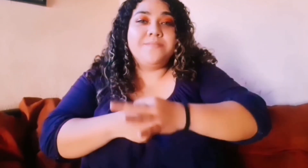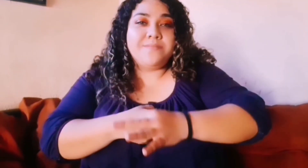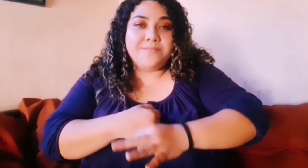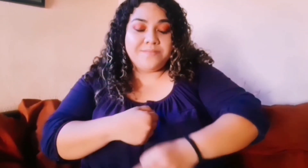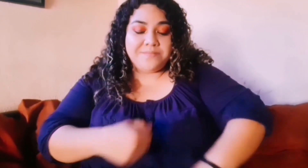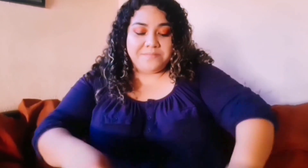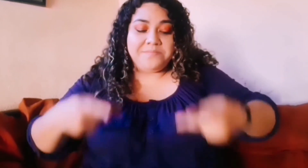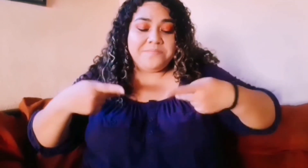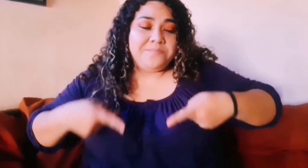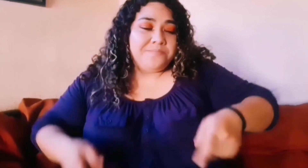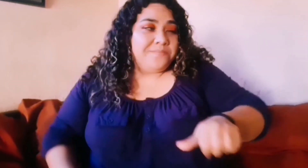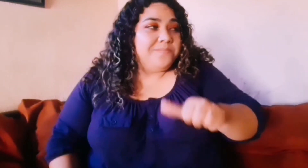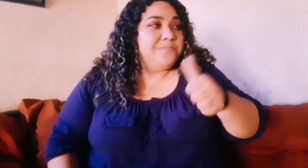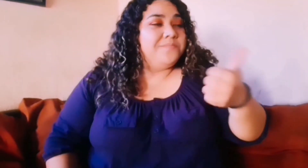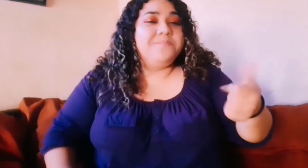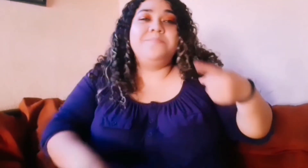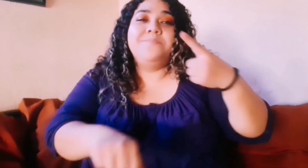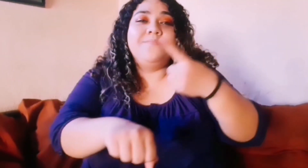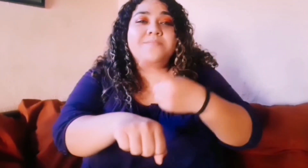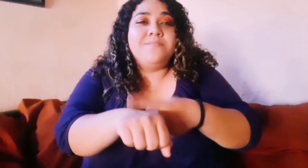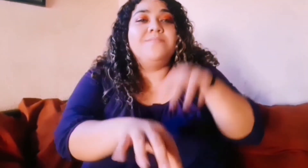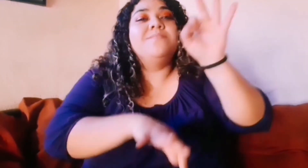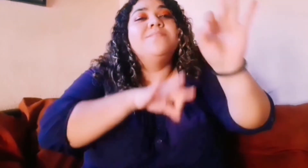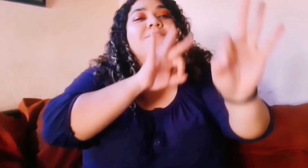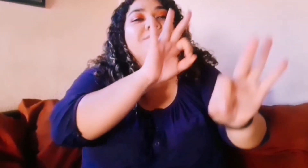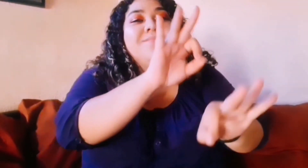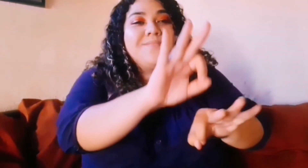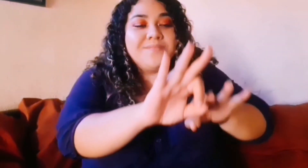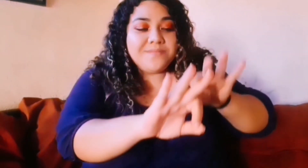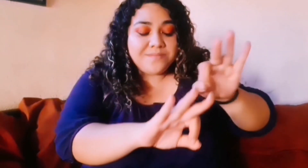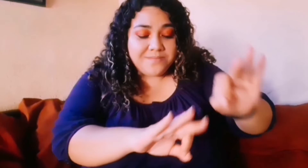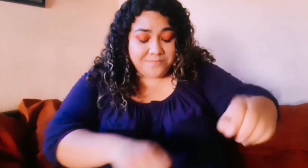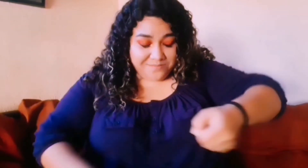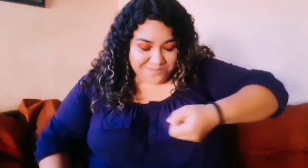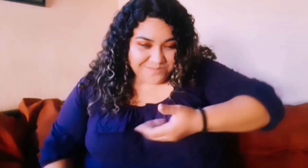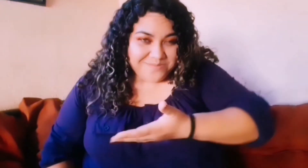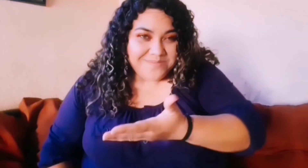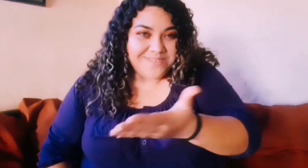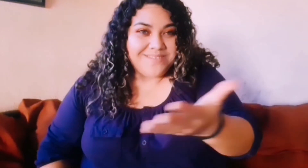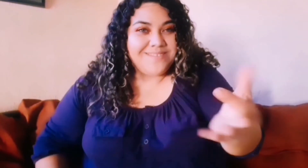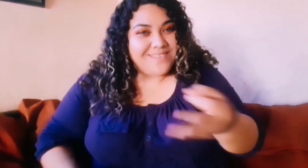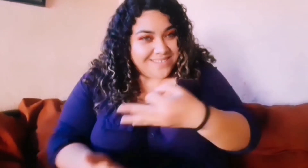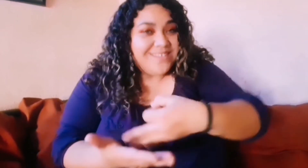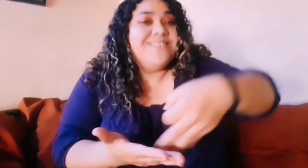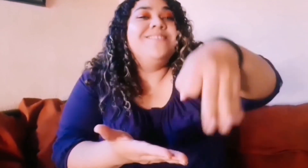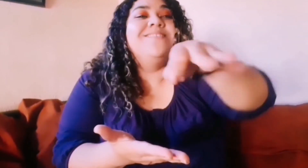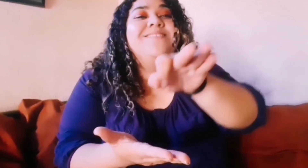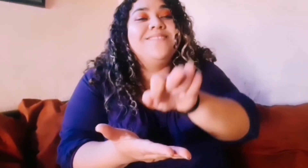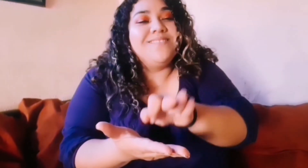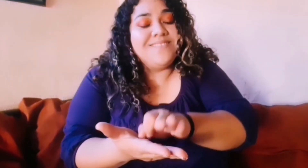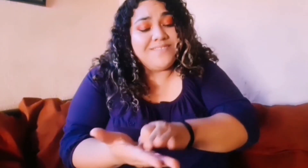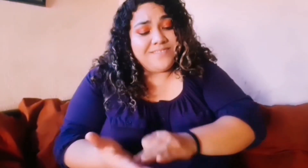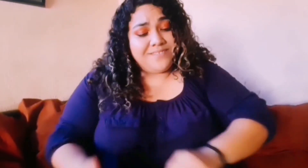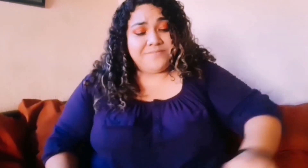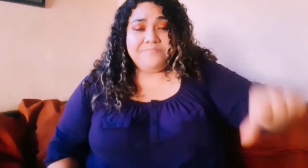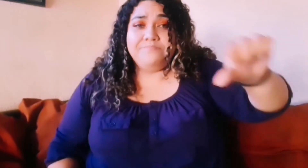Mientras tanto, otros cuidan los pacientes. Un puñado de valientes que